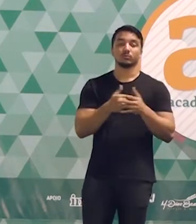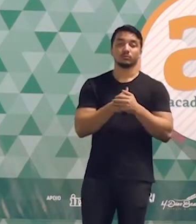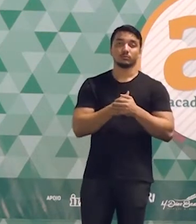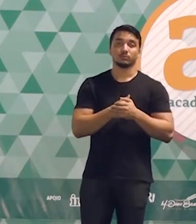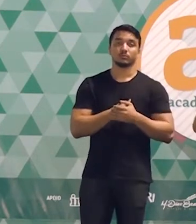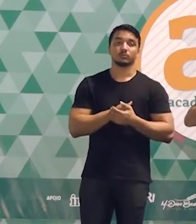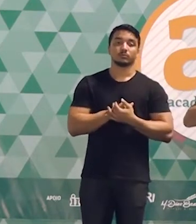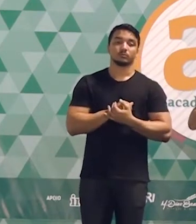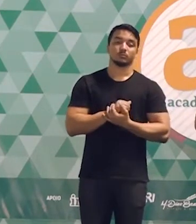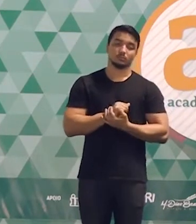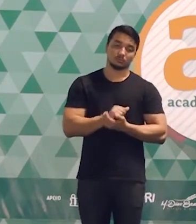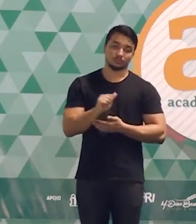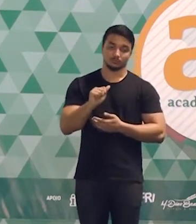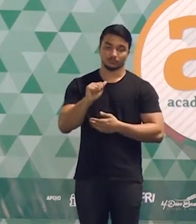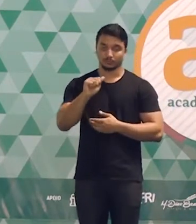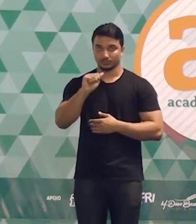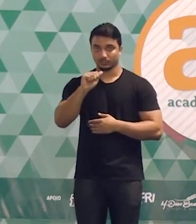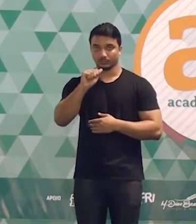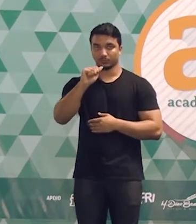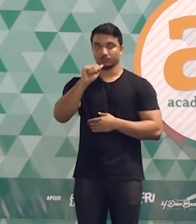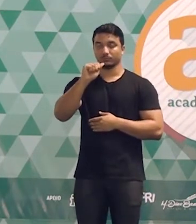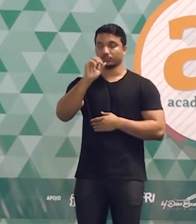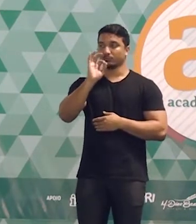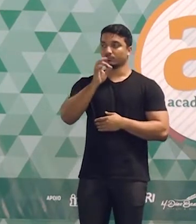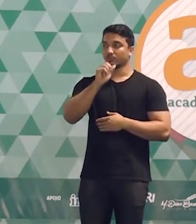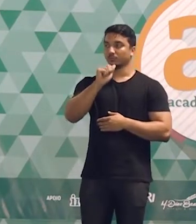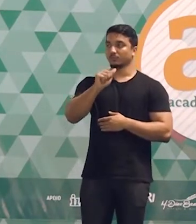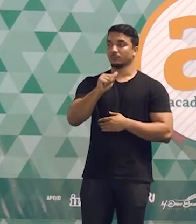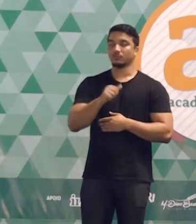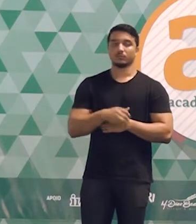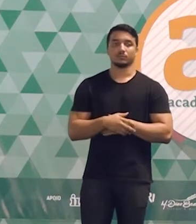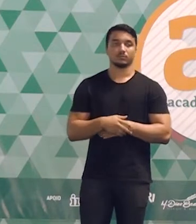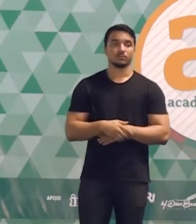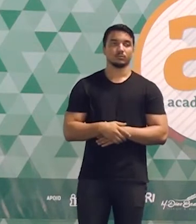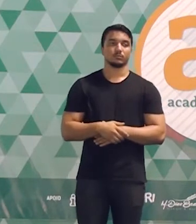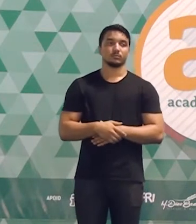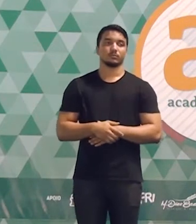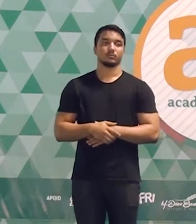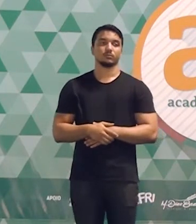Na alternativa A. Na alternativa A